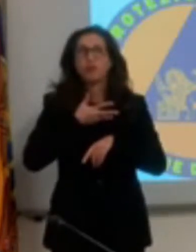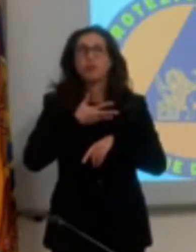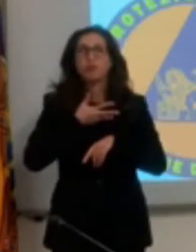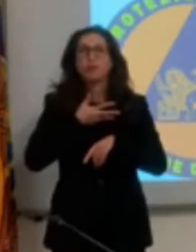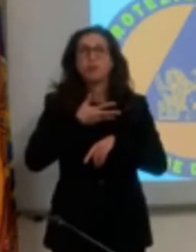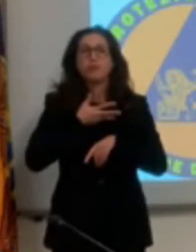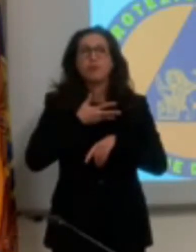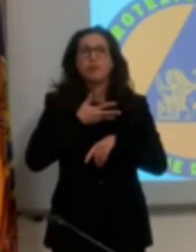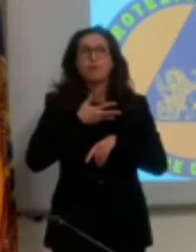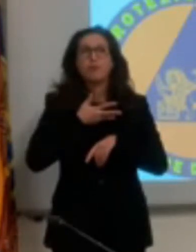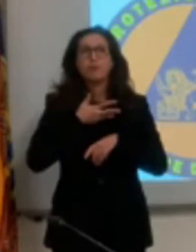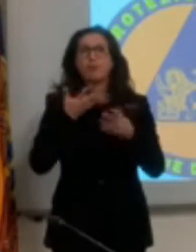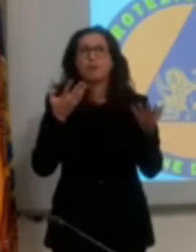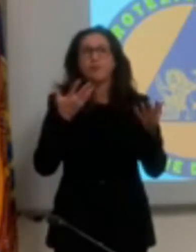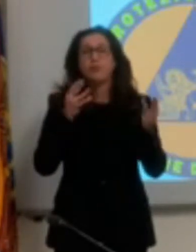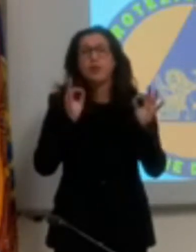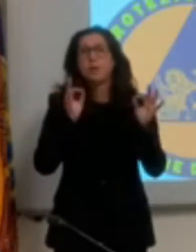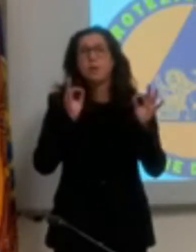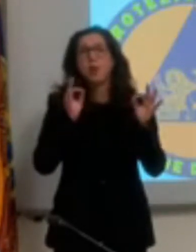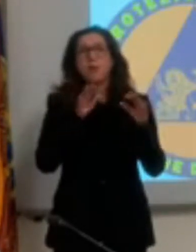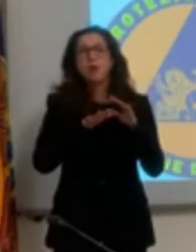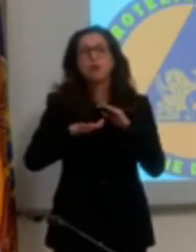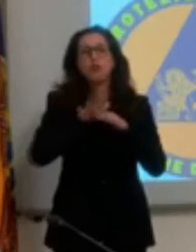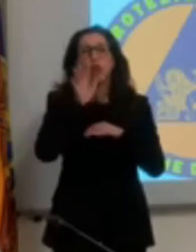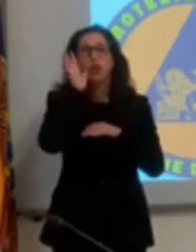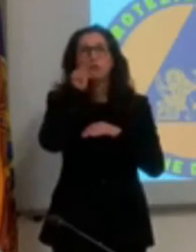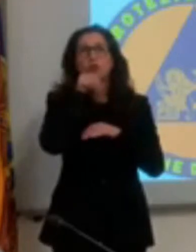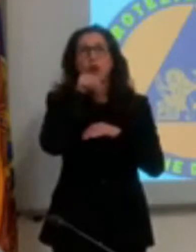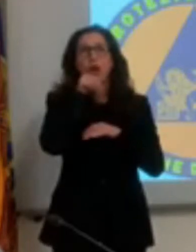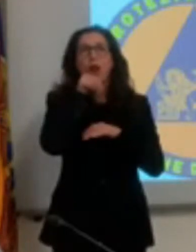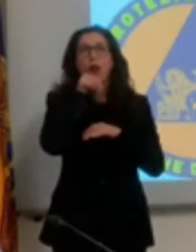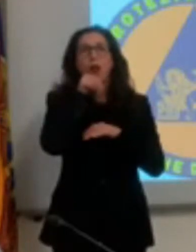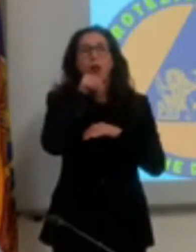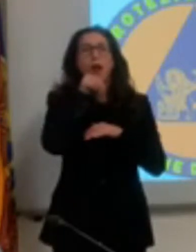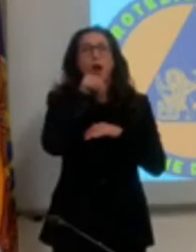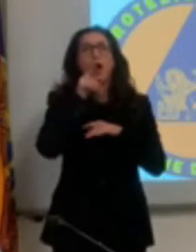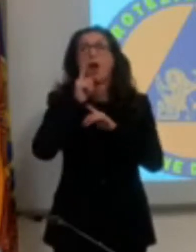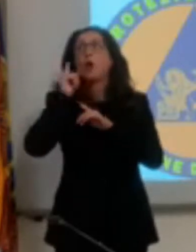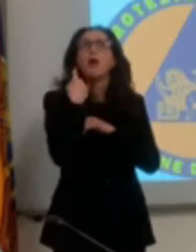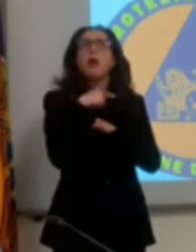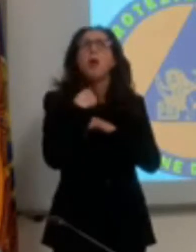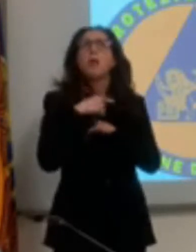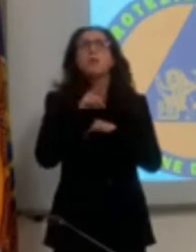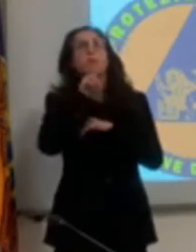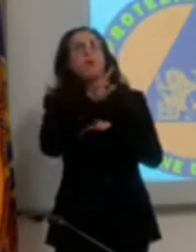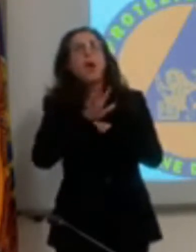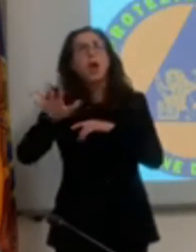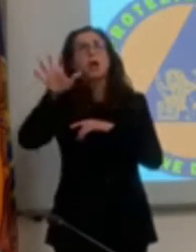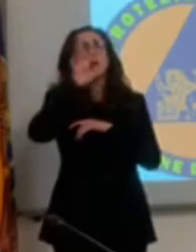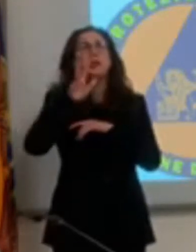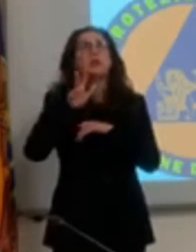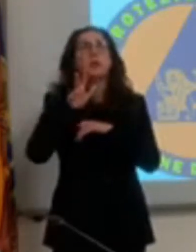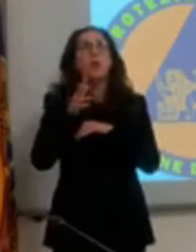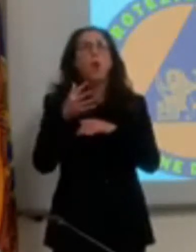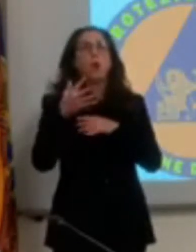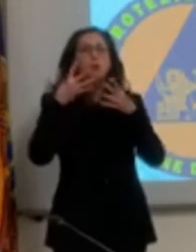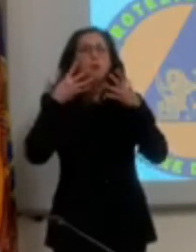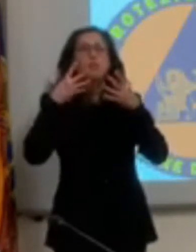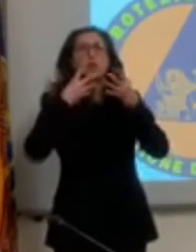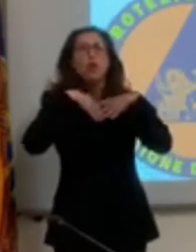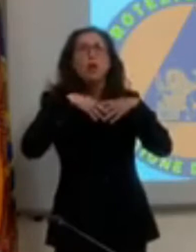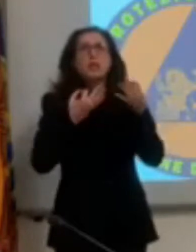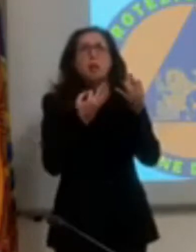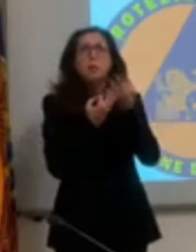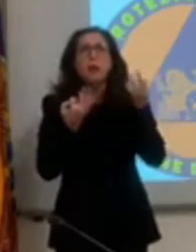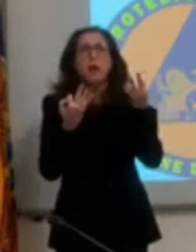effetto boomerang donna giallo in un evento comunque sta gestendo bene appunto prendiamone atto è un problema degli ospedali